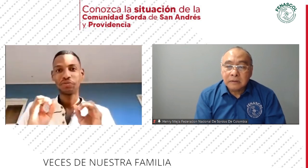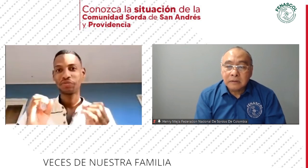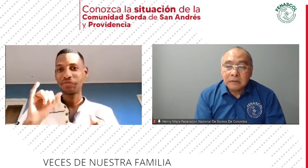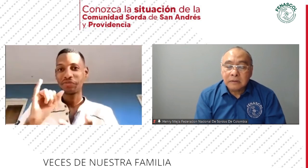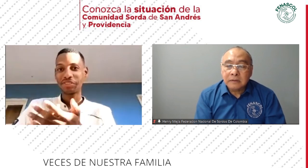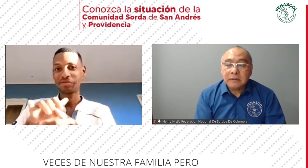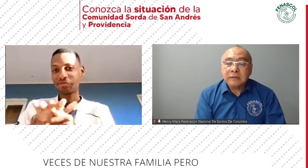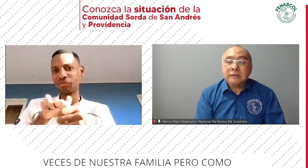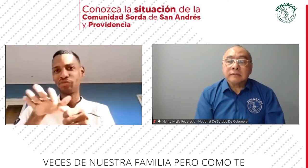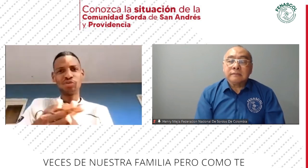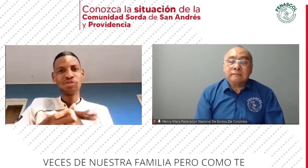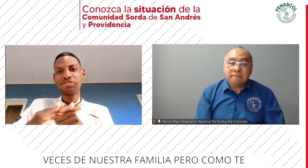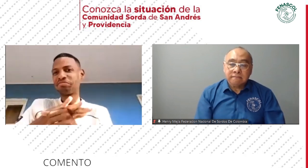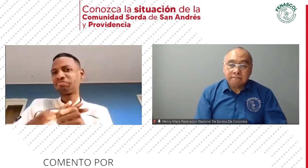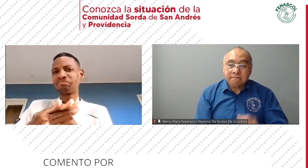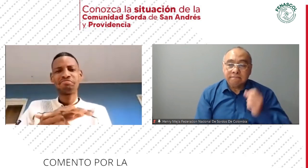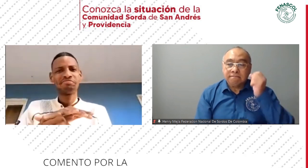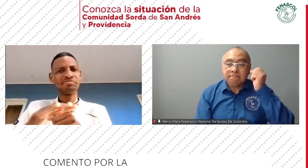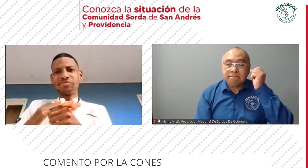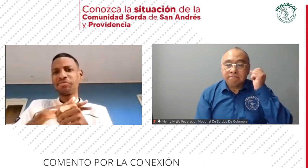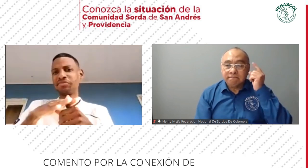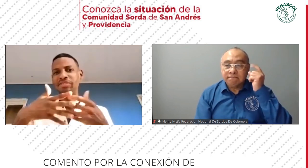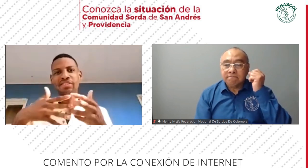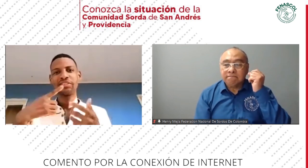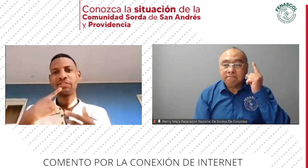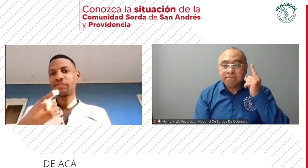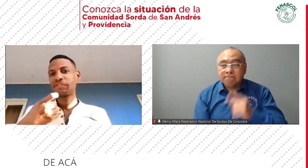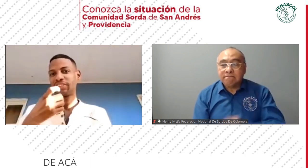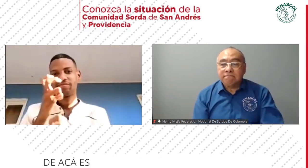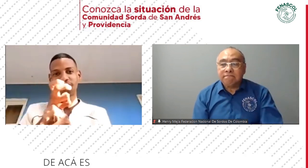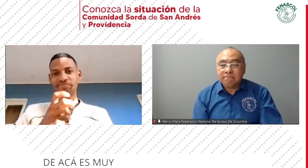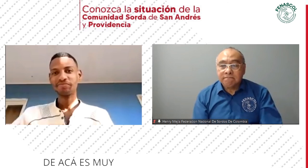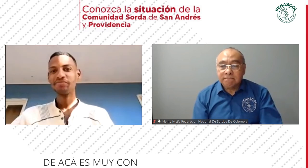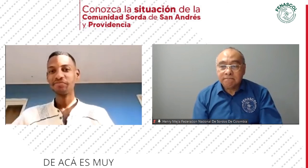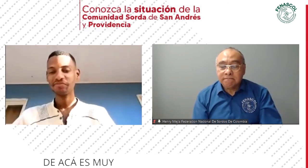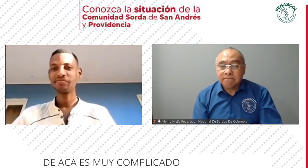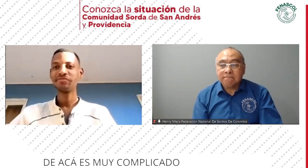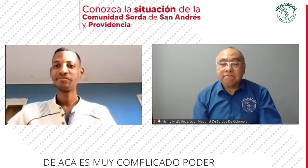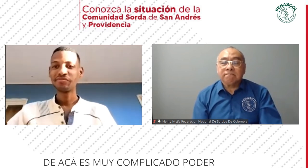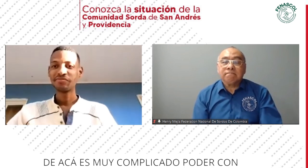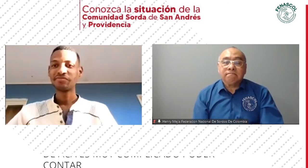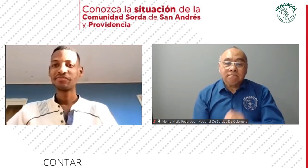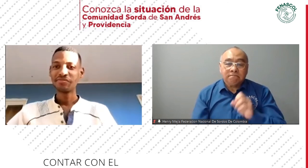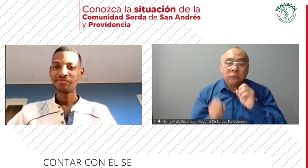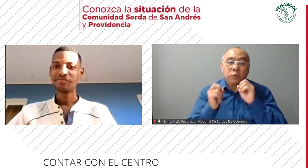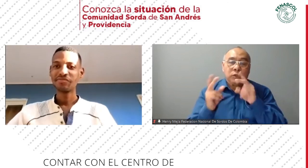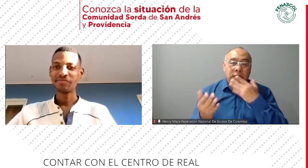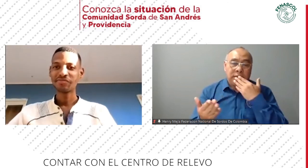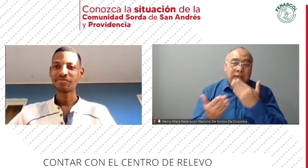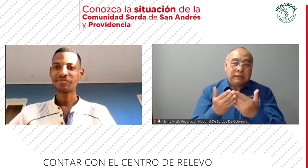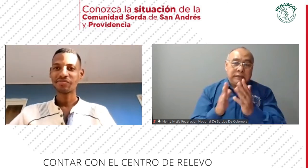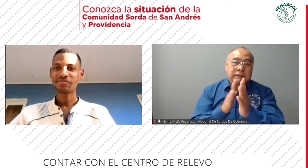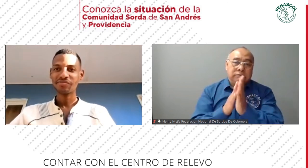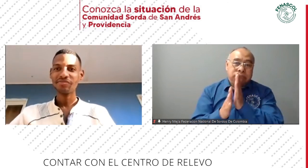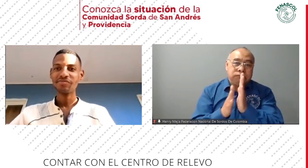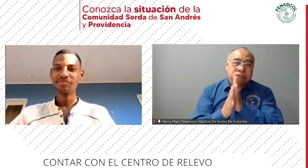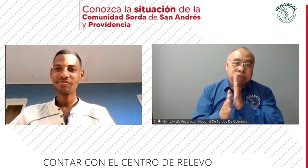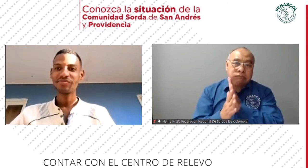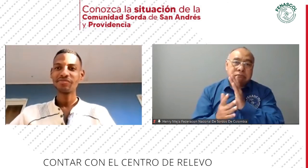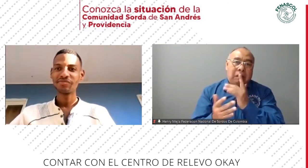pero como te comento por la conexión de internet acá es muy complicado poder contar con el centro de relevo